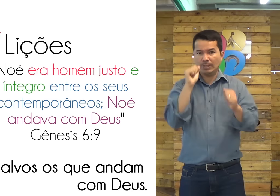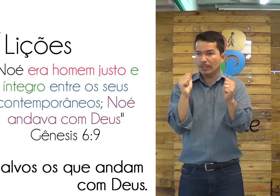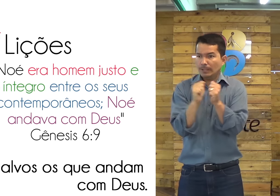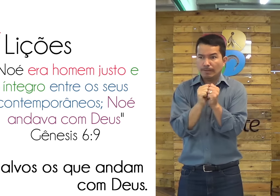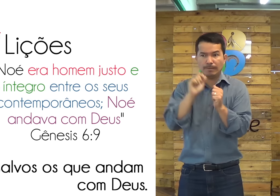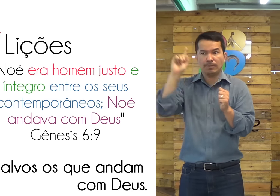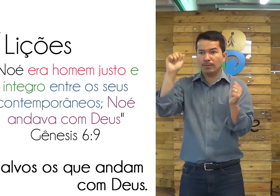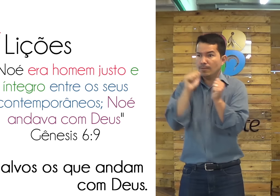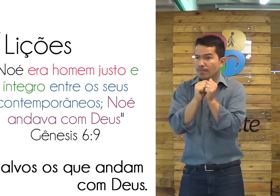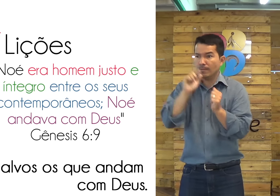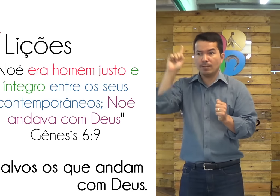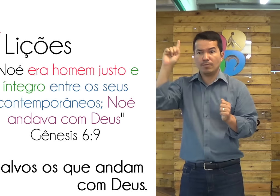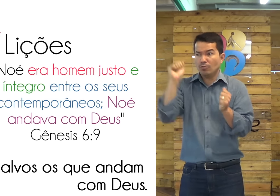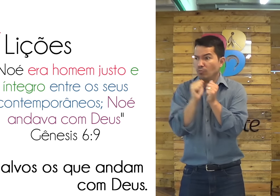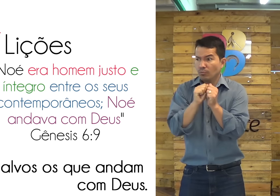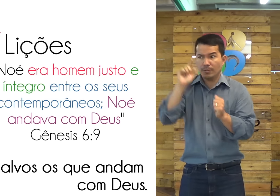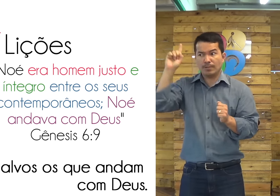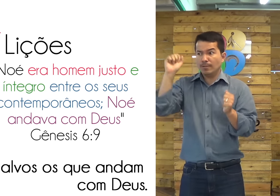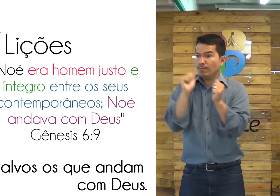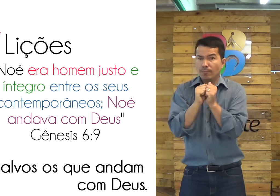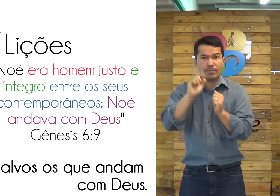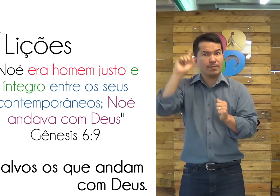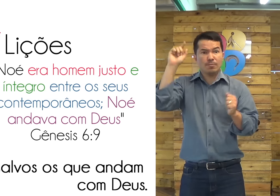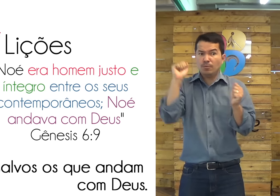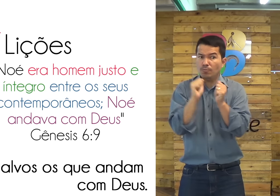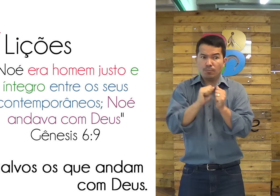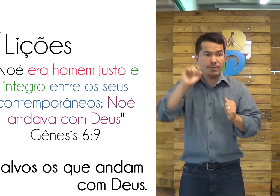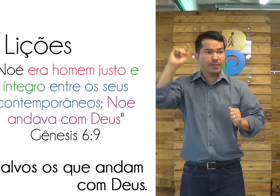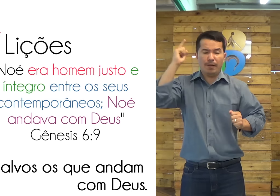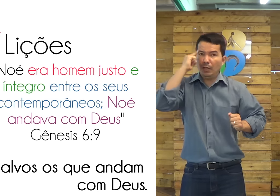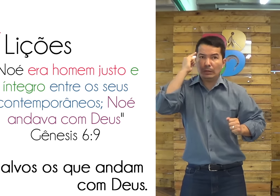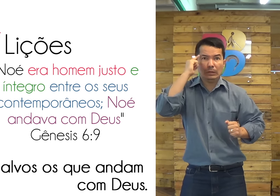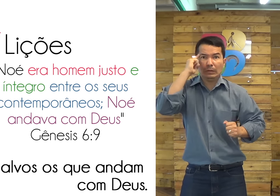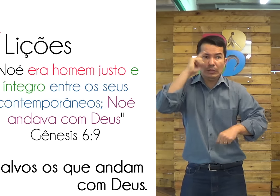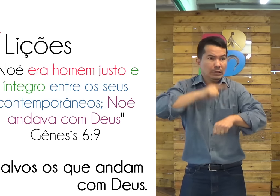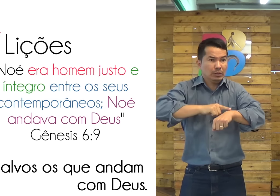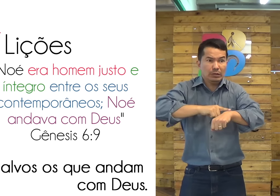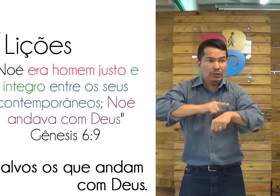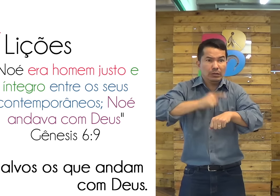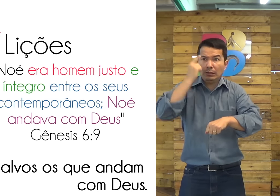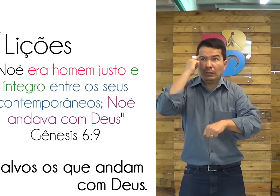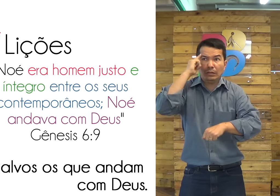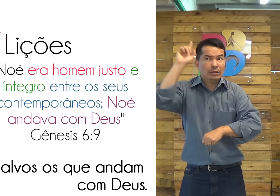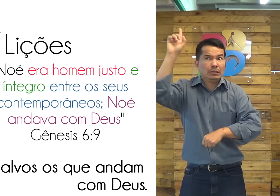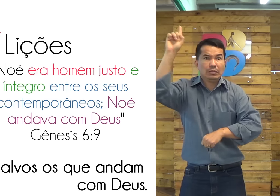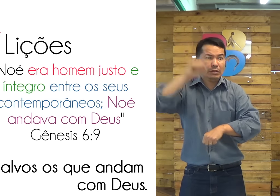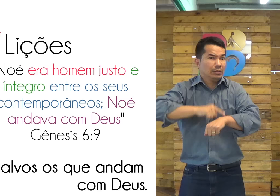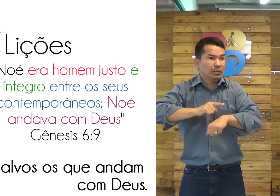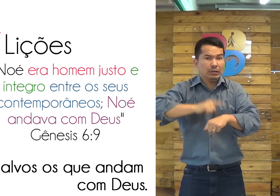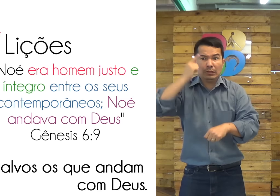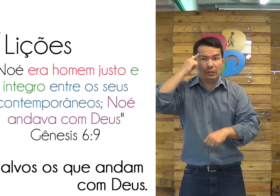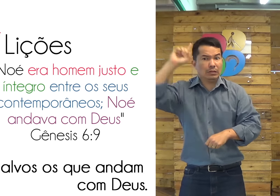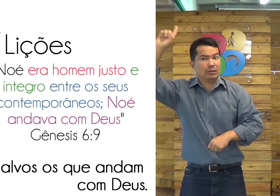dia você estar junto com Deus estar junto com ele pensar nele ter tempo com